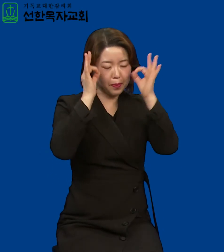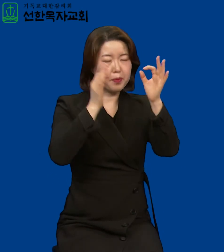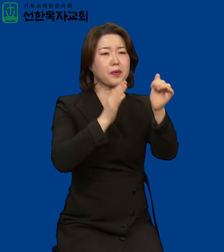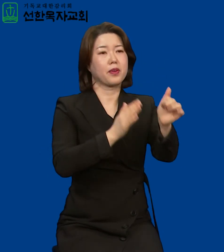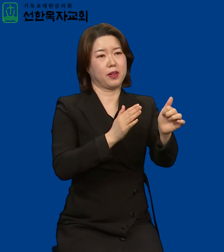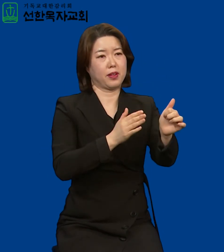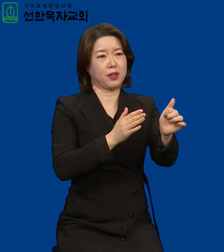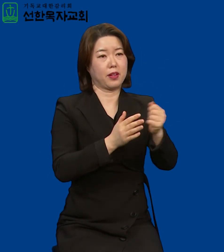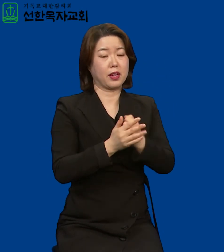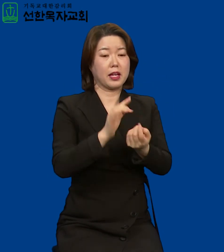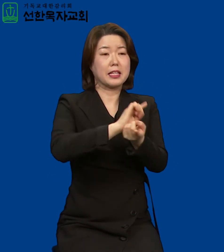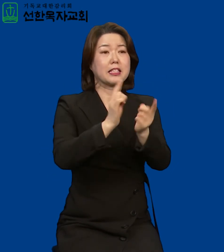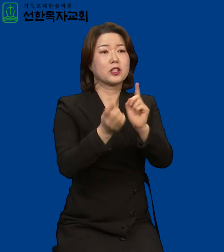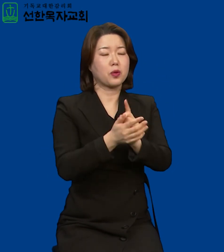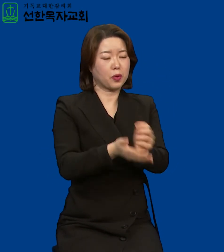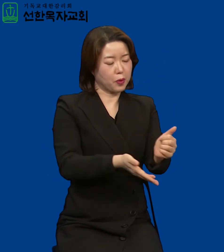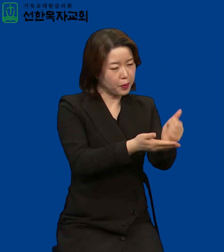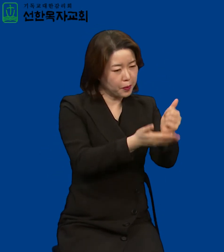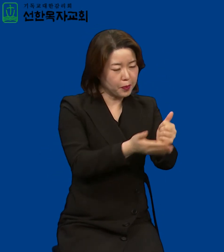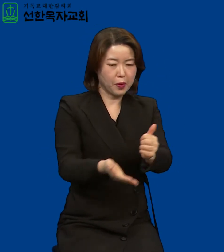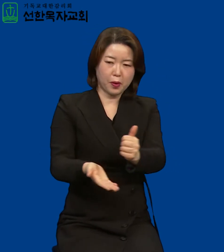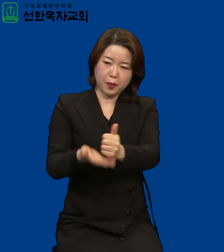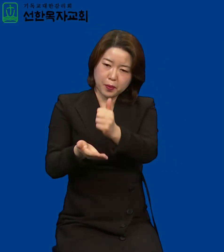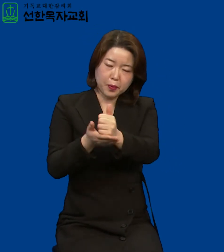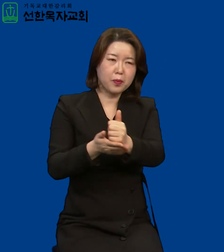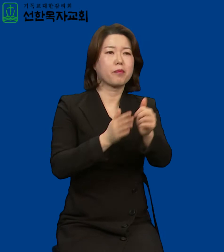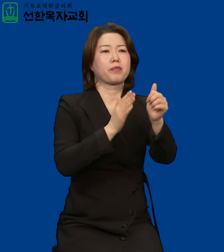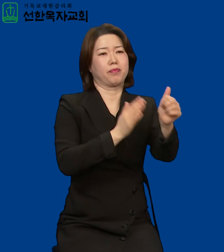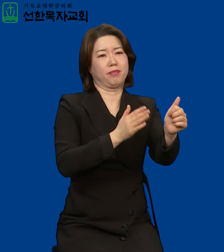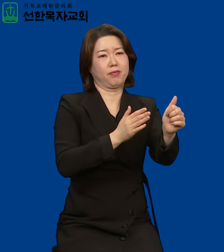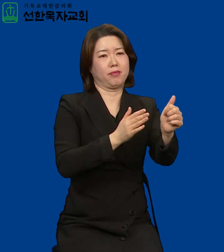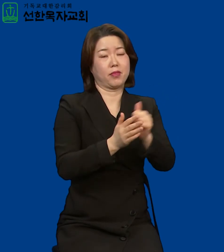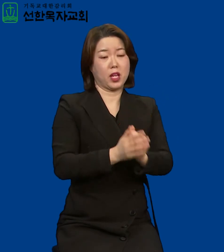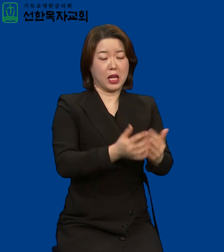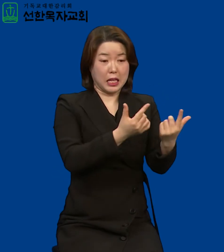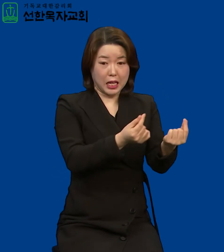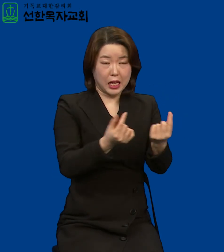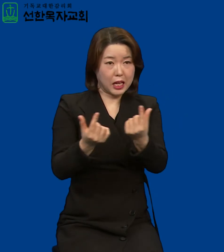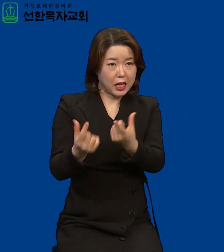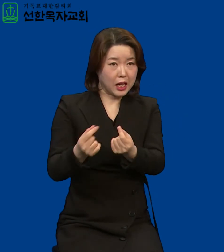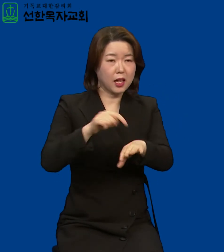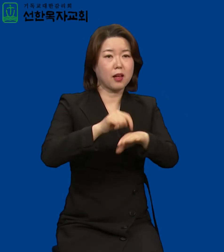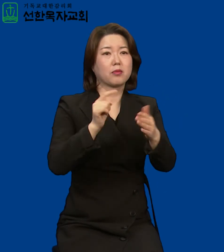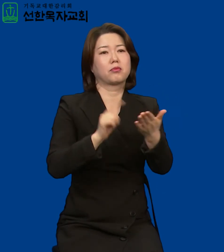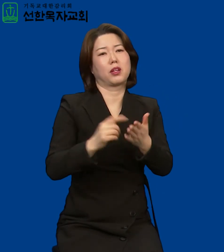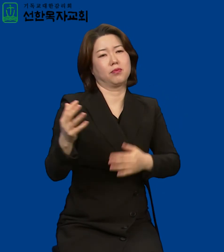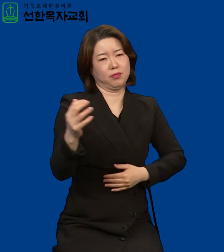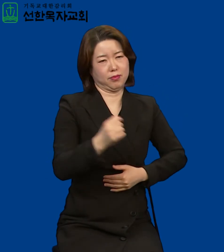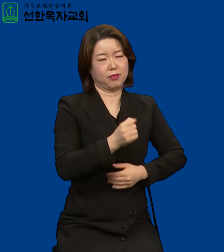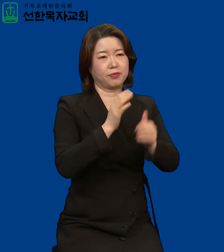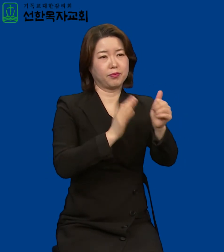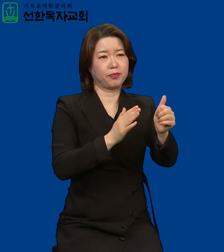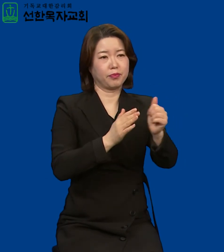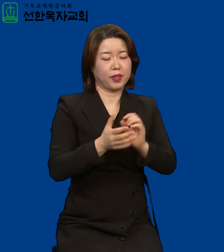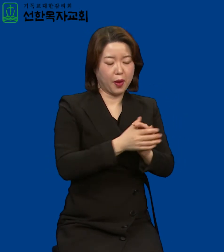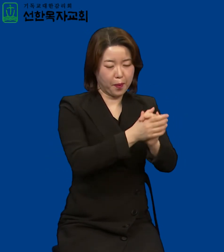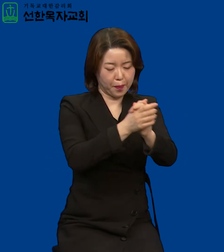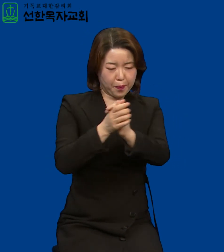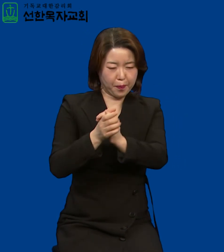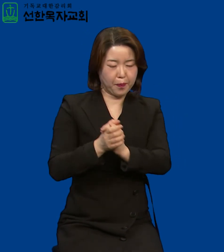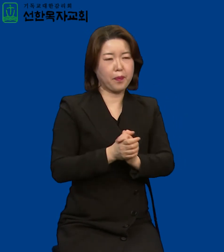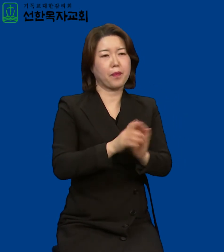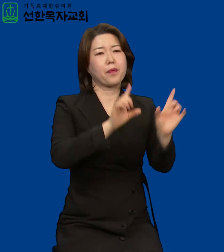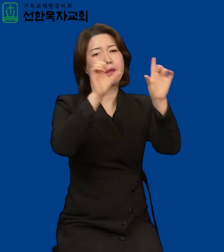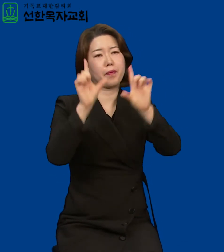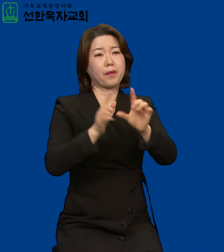힘쓰십시오. 서로 격려하십시오. 같은 마음을 품으십시오. 화평하게